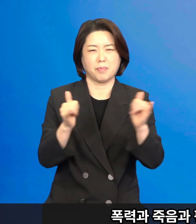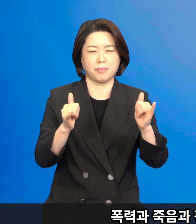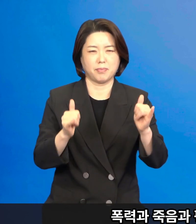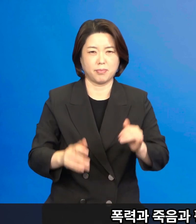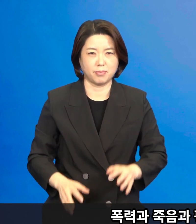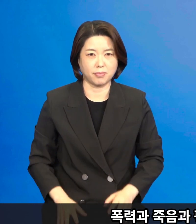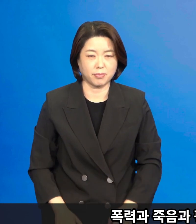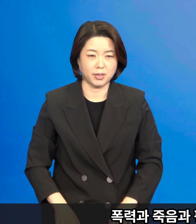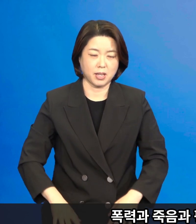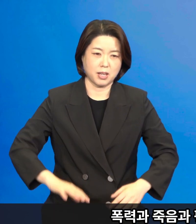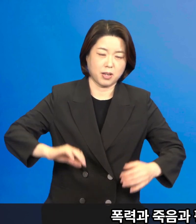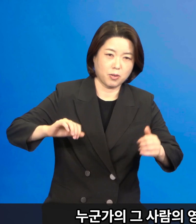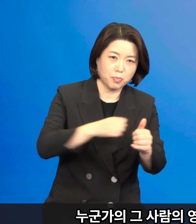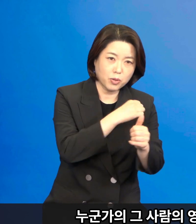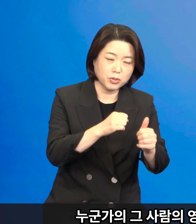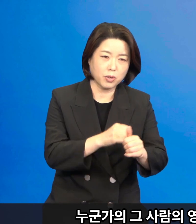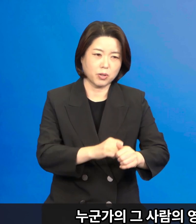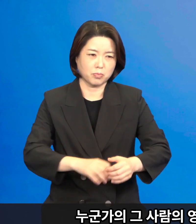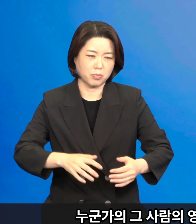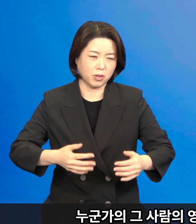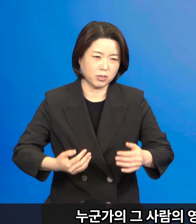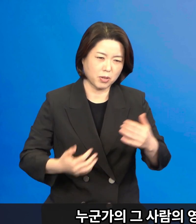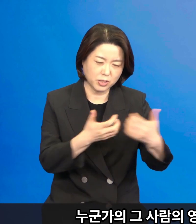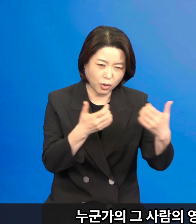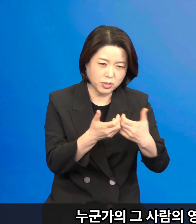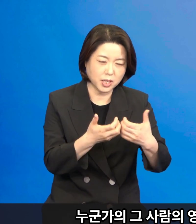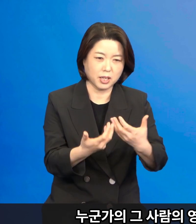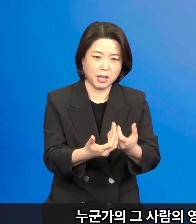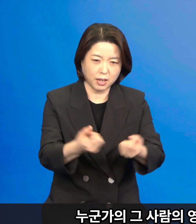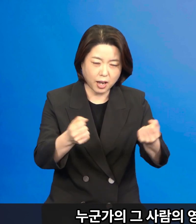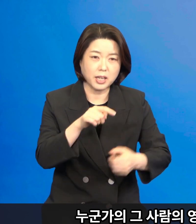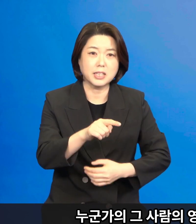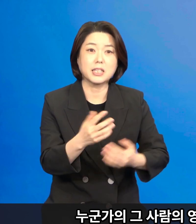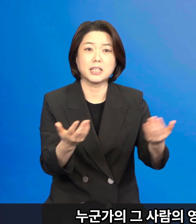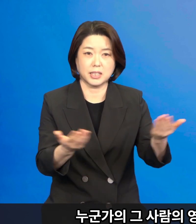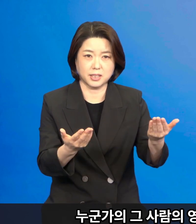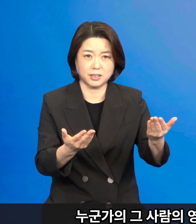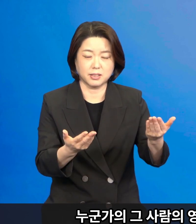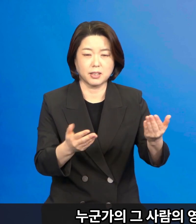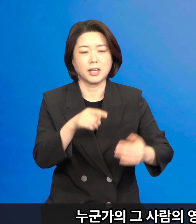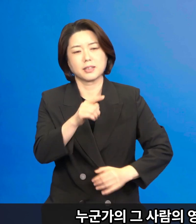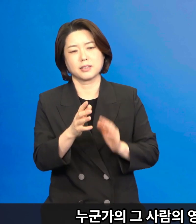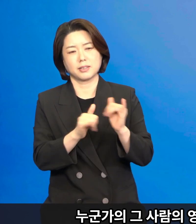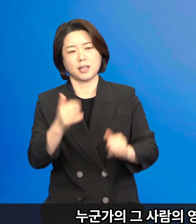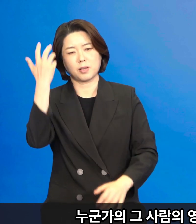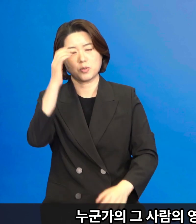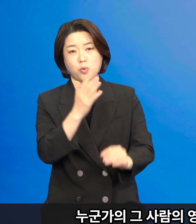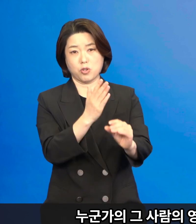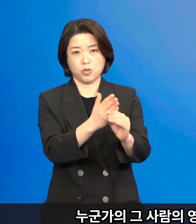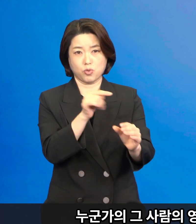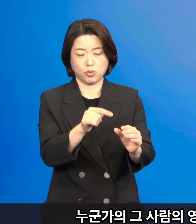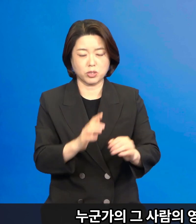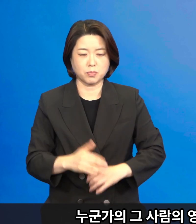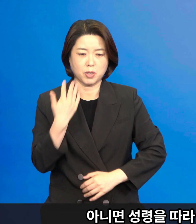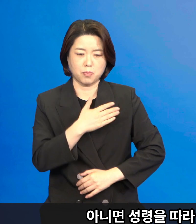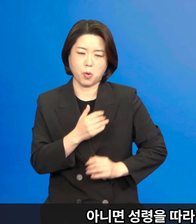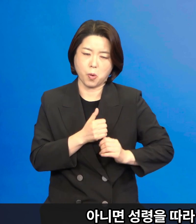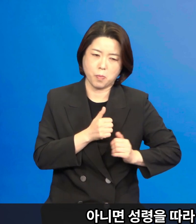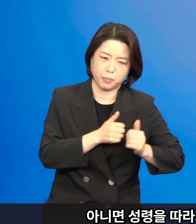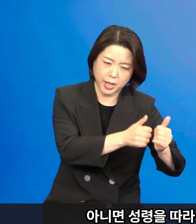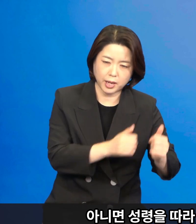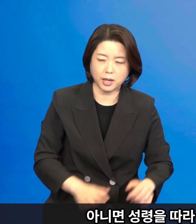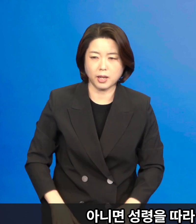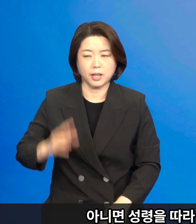죽음과 평화와 생명을 가르는 것은 누군가의 그 사람의 영혼이, 중심이 육신을 따라가느냐